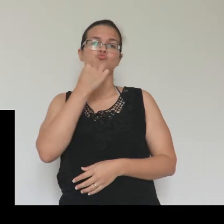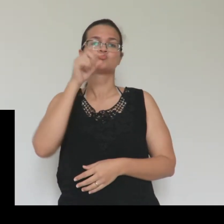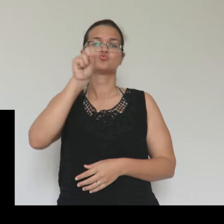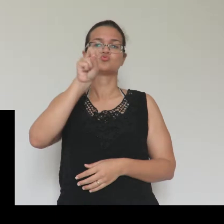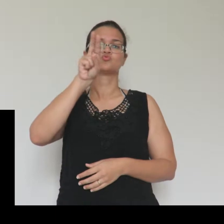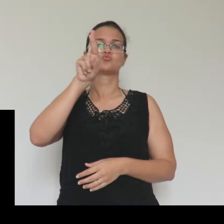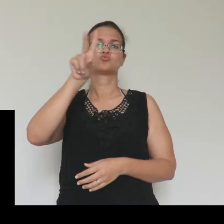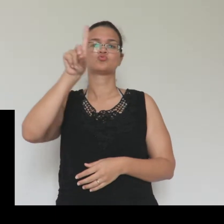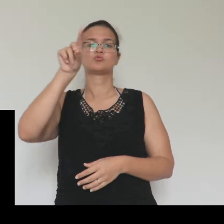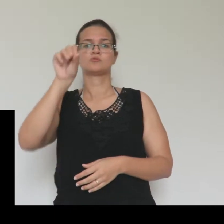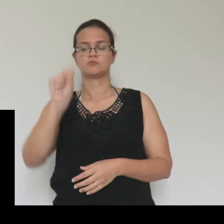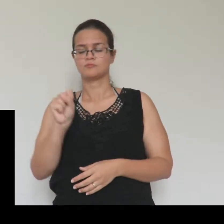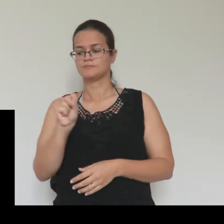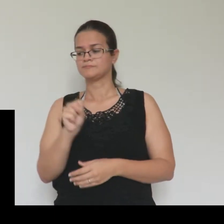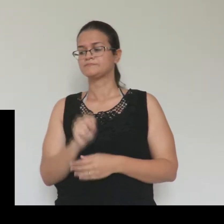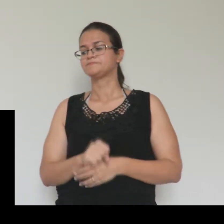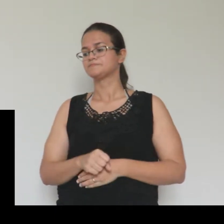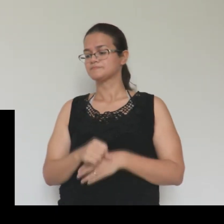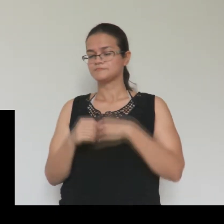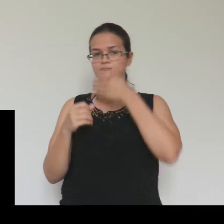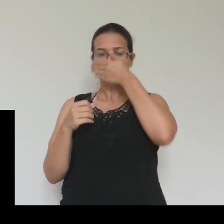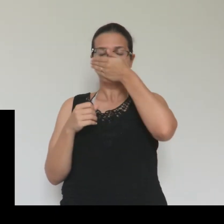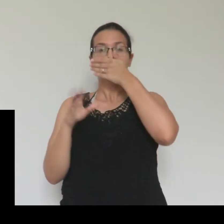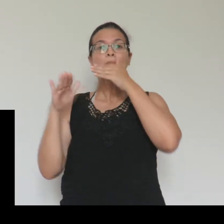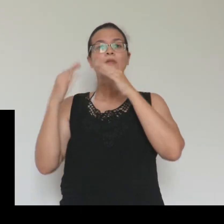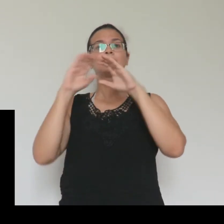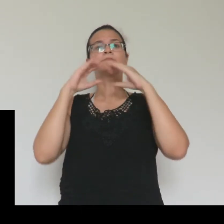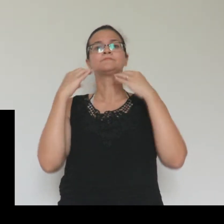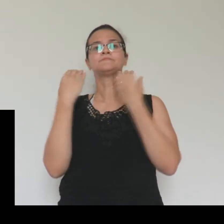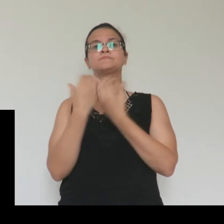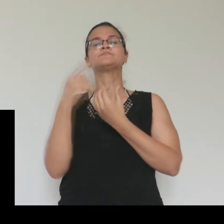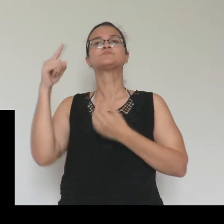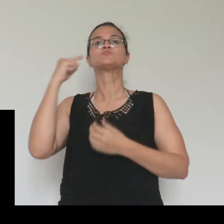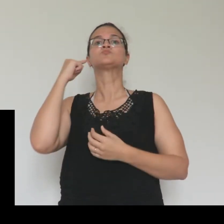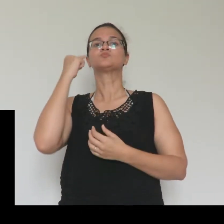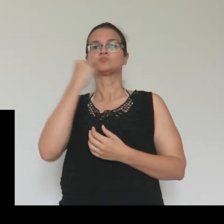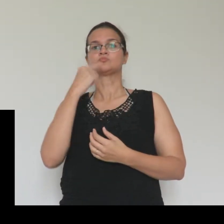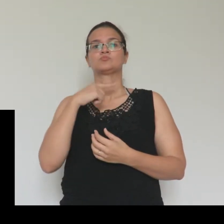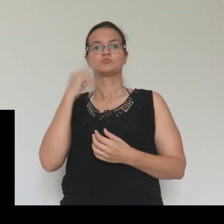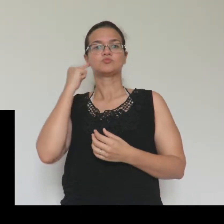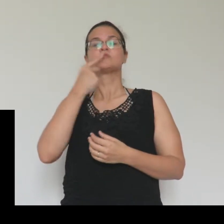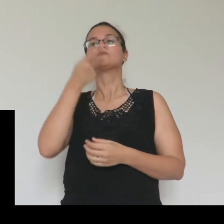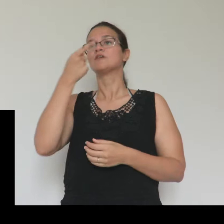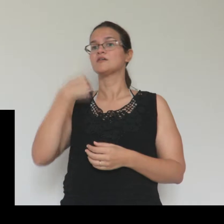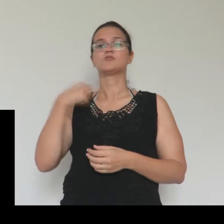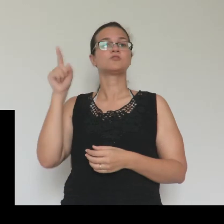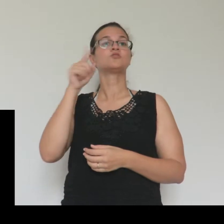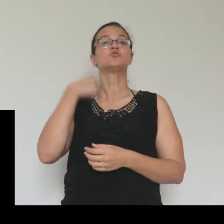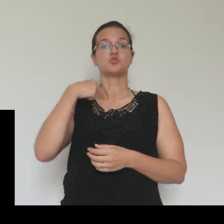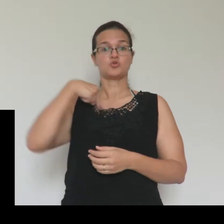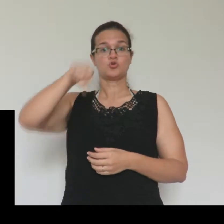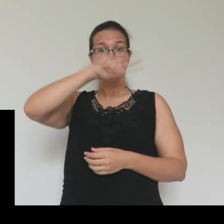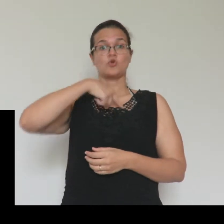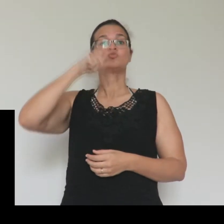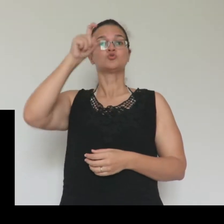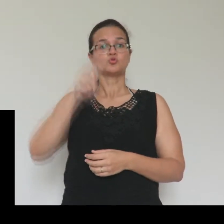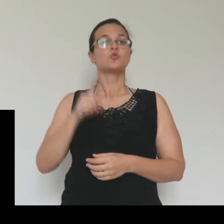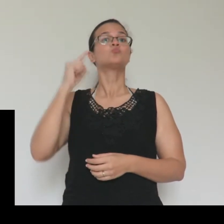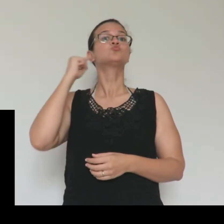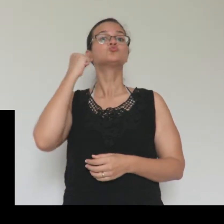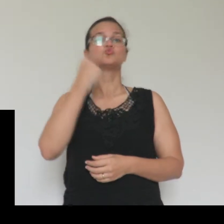Então aqui foi uma campanha nacional dos surdos, né, onde eles diziam, né, nós somos surdos e não somos surdos mudos. Eu acho